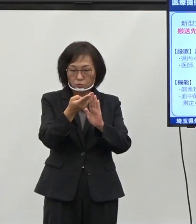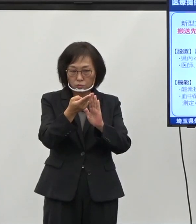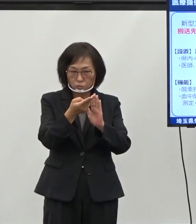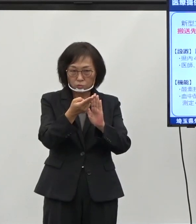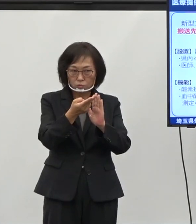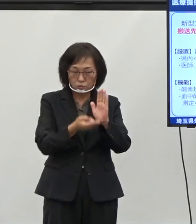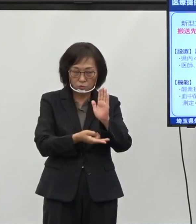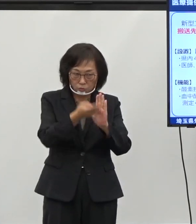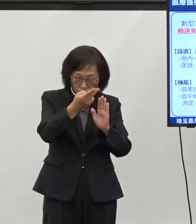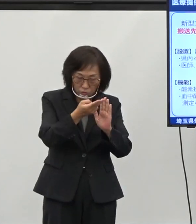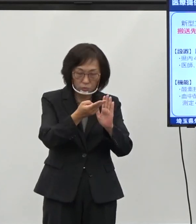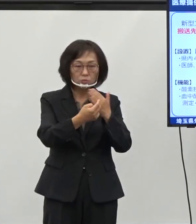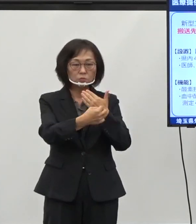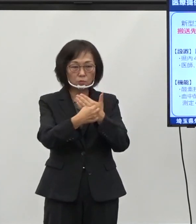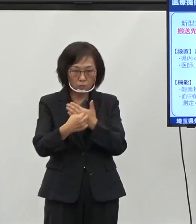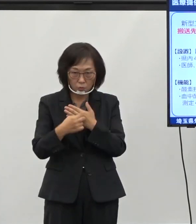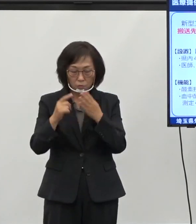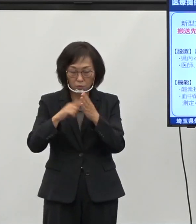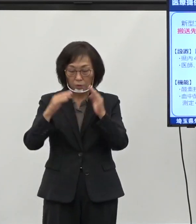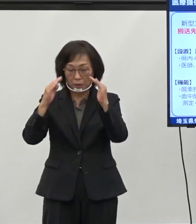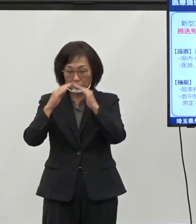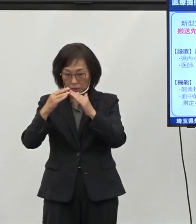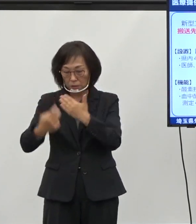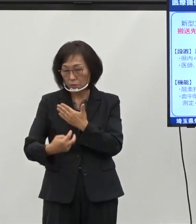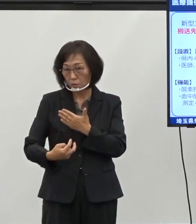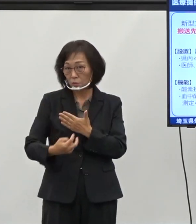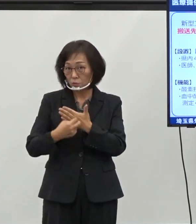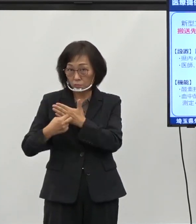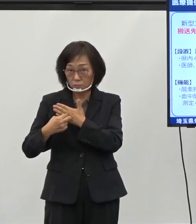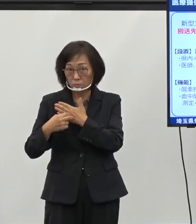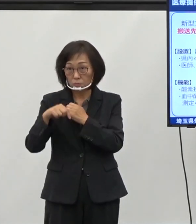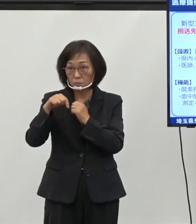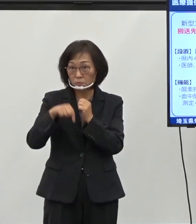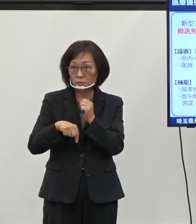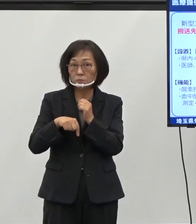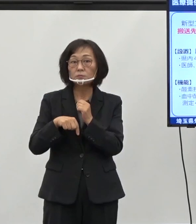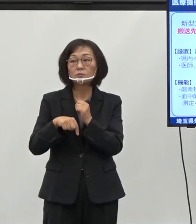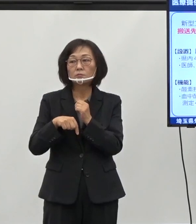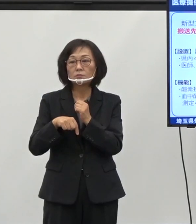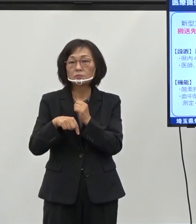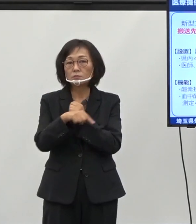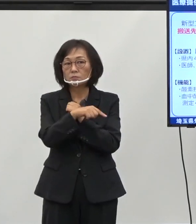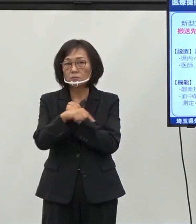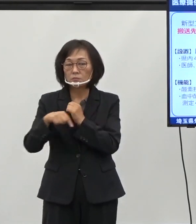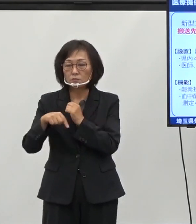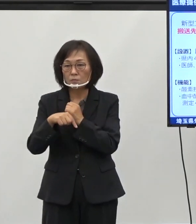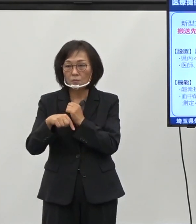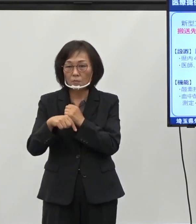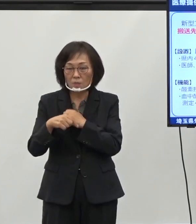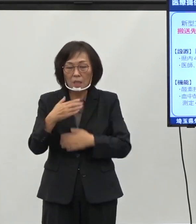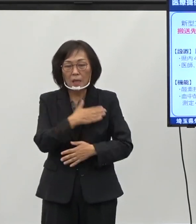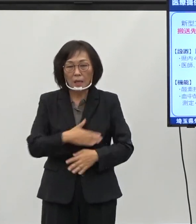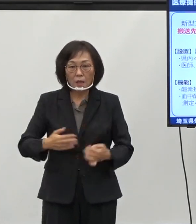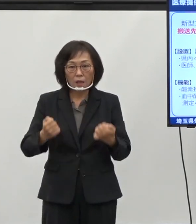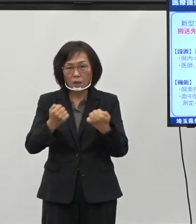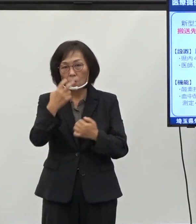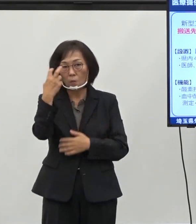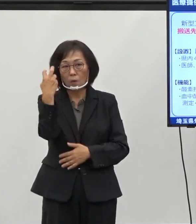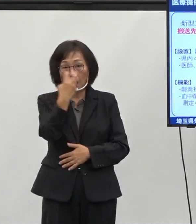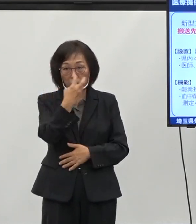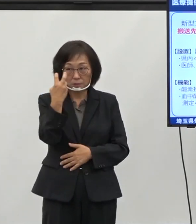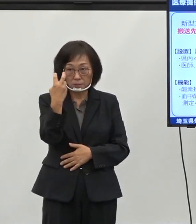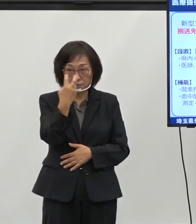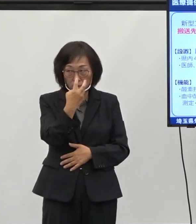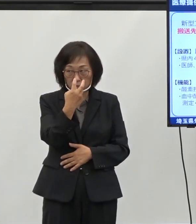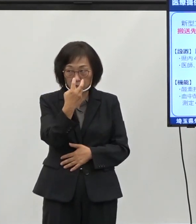宿泊自宅療養者支援センターで、やっぱり一部の方に健康観察が行ってな